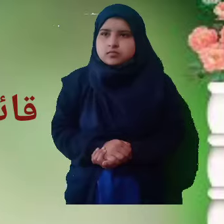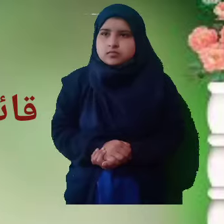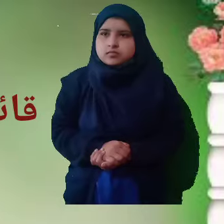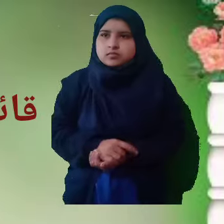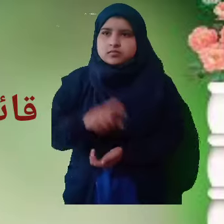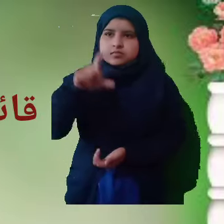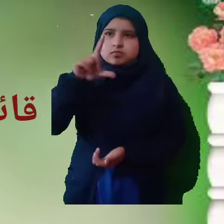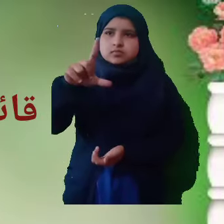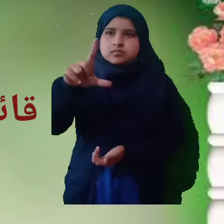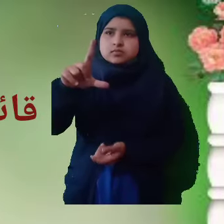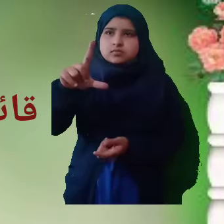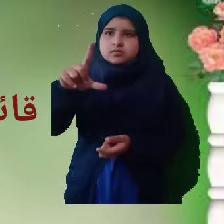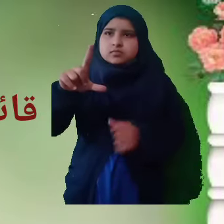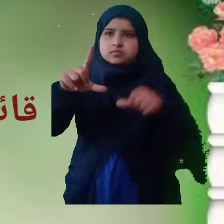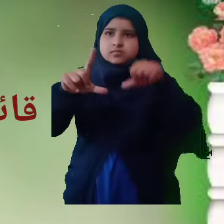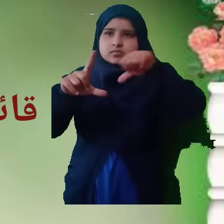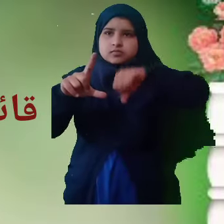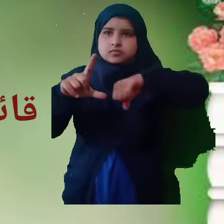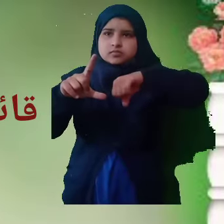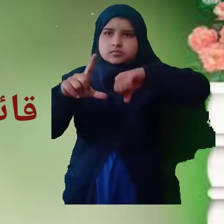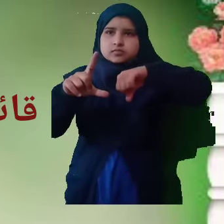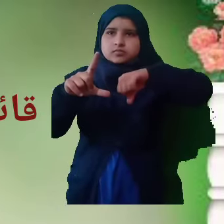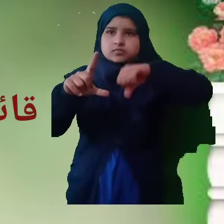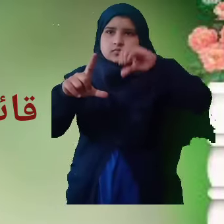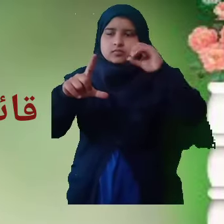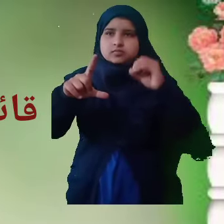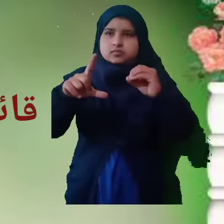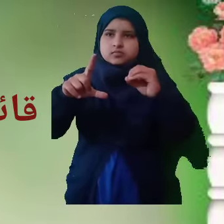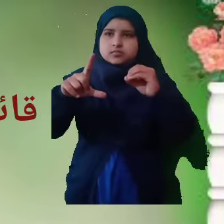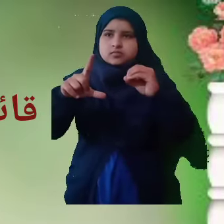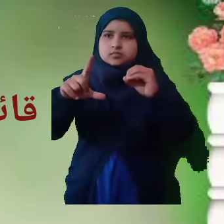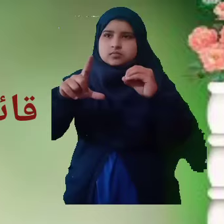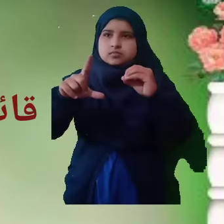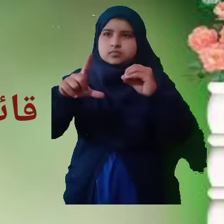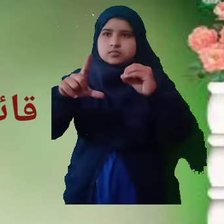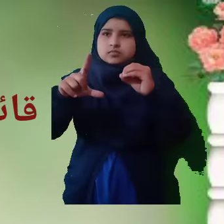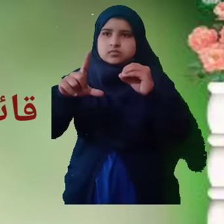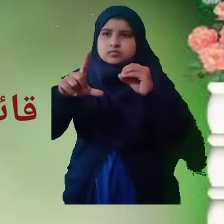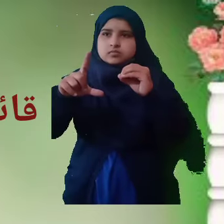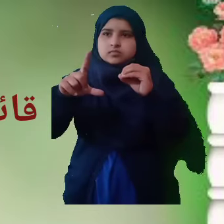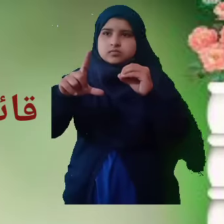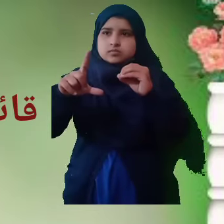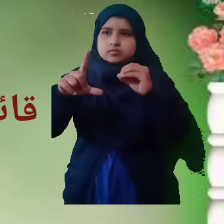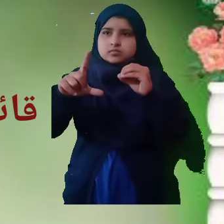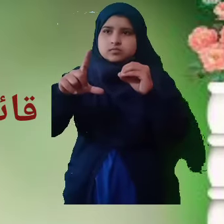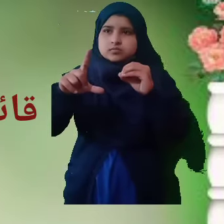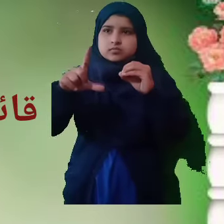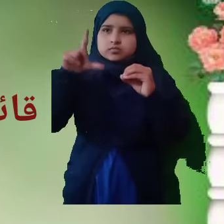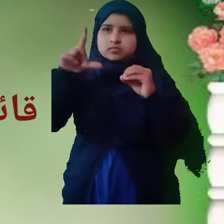कायमा जाविया, जाविया बना के पहले 9 एंड देन 0, 90 डिग्री का जो एंगल होता